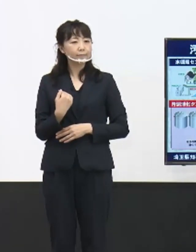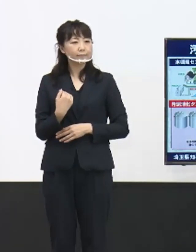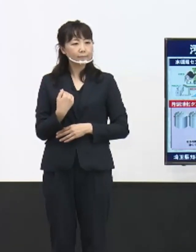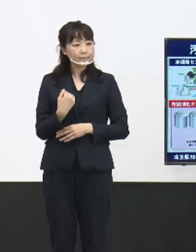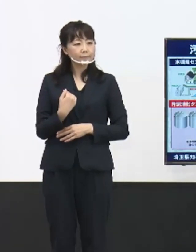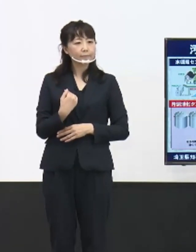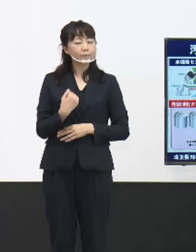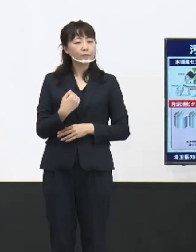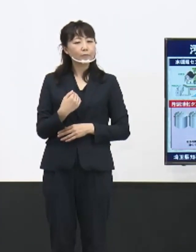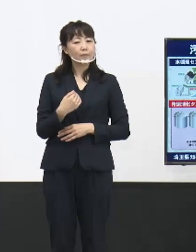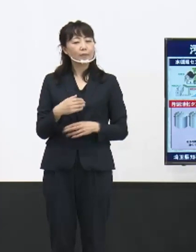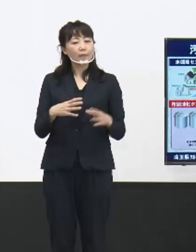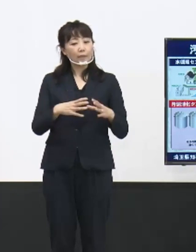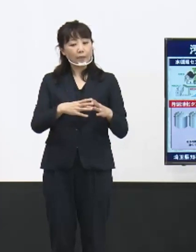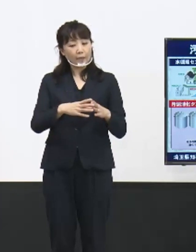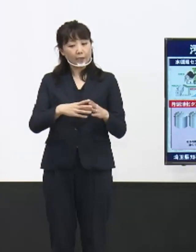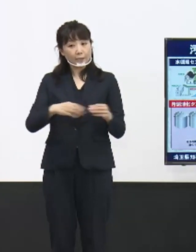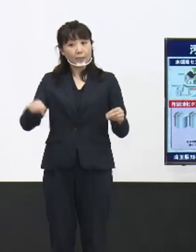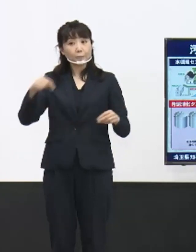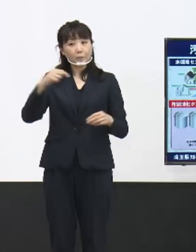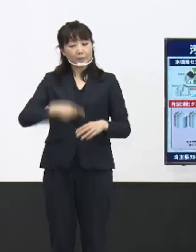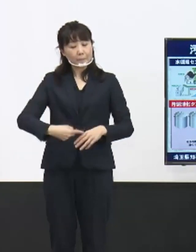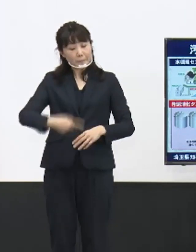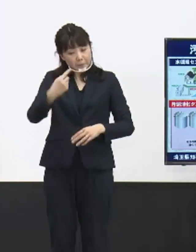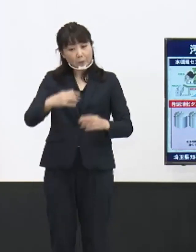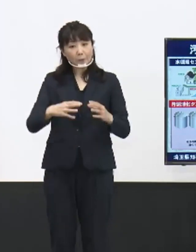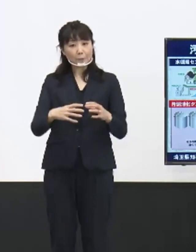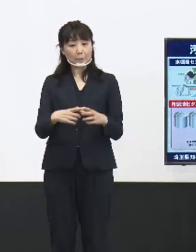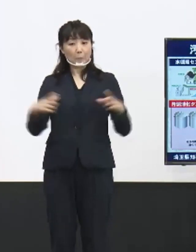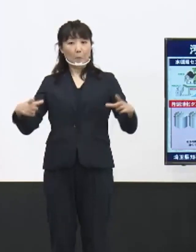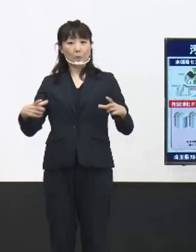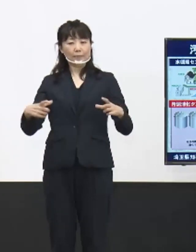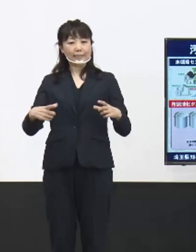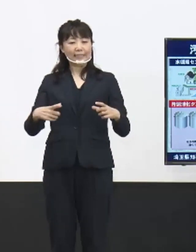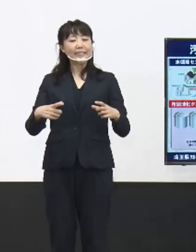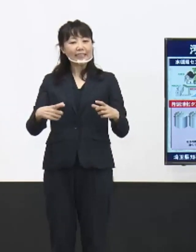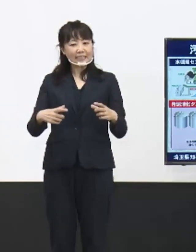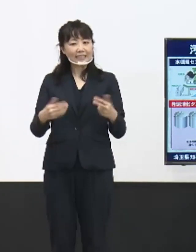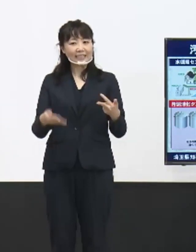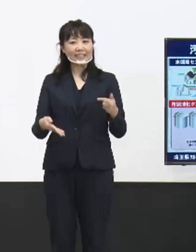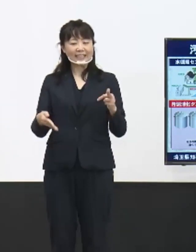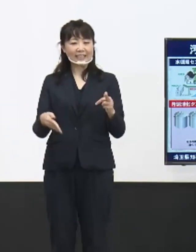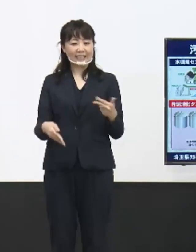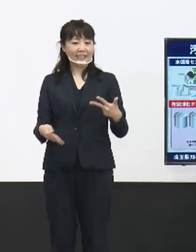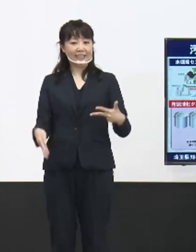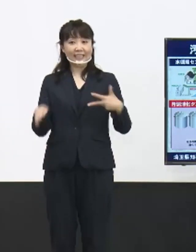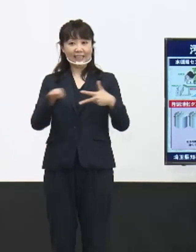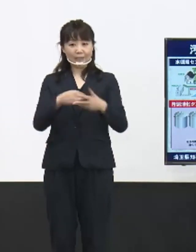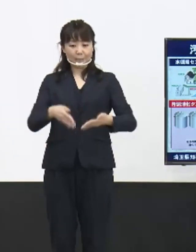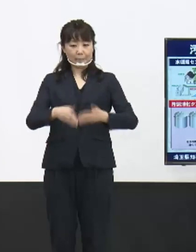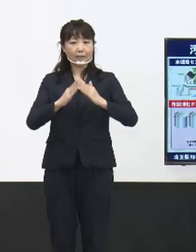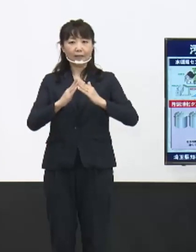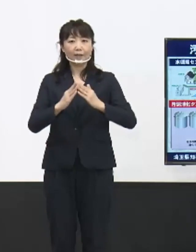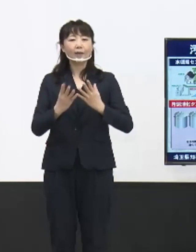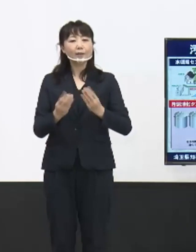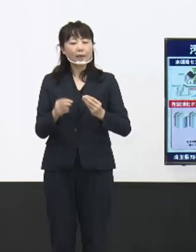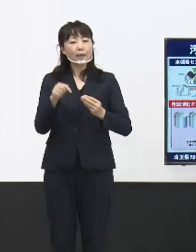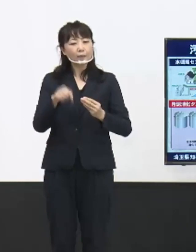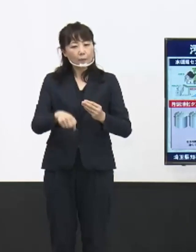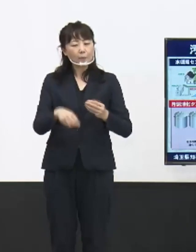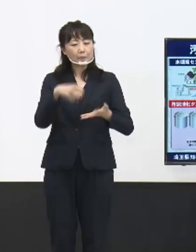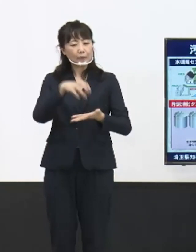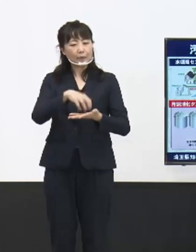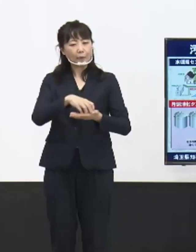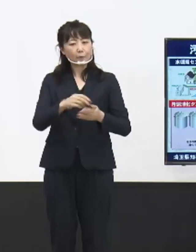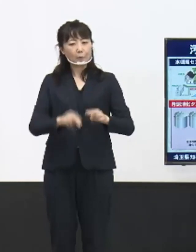水では最も大きな消火施設を作らせていただきました。先ほど申し上げたとおり、汚泥をそこに貯めるんですけ